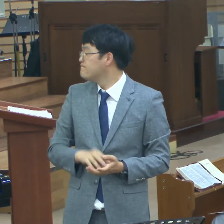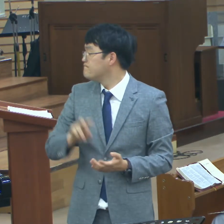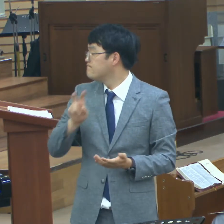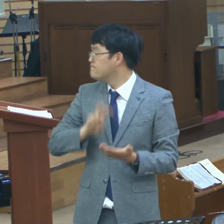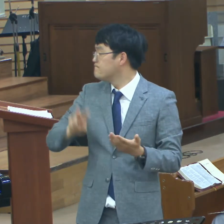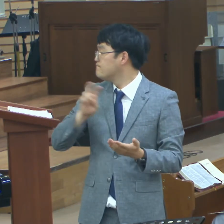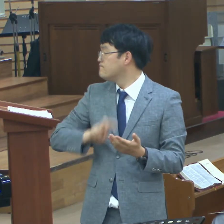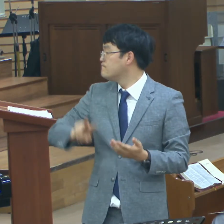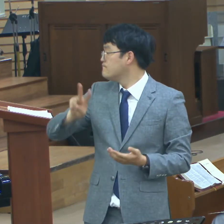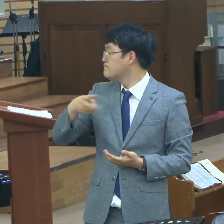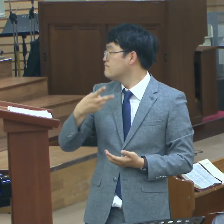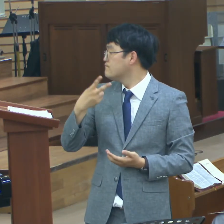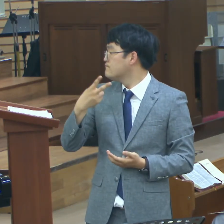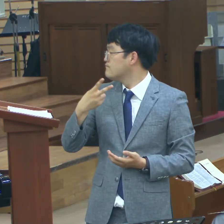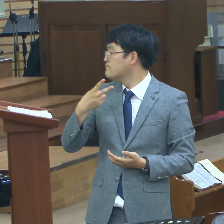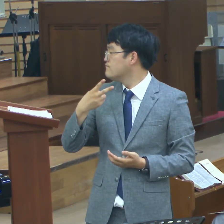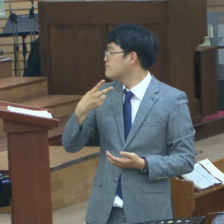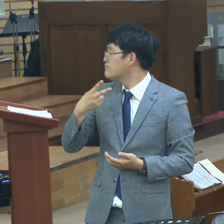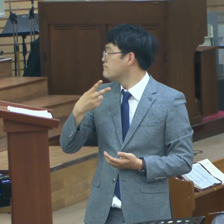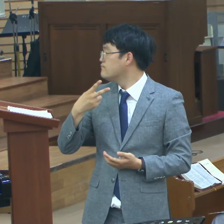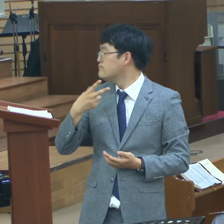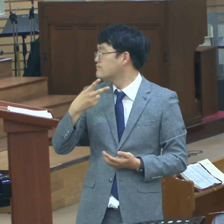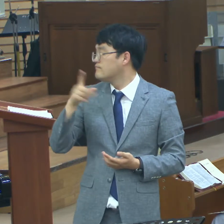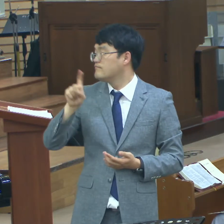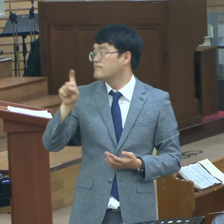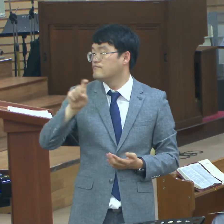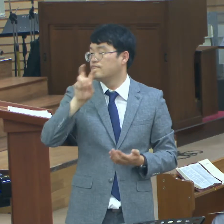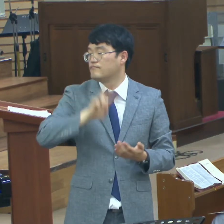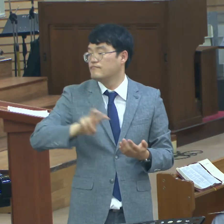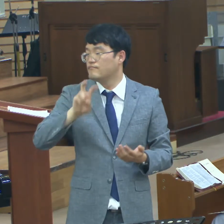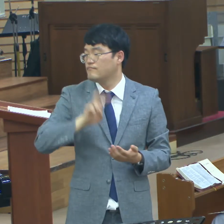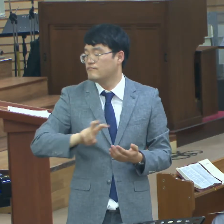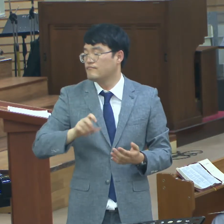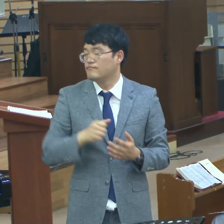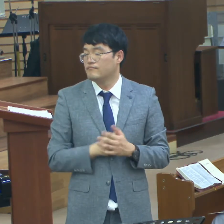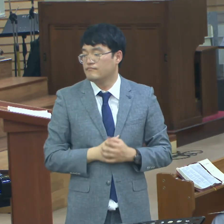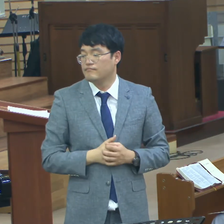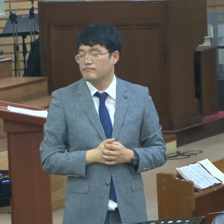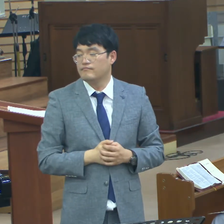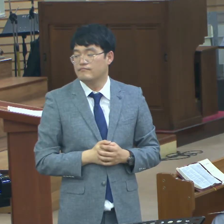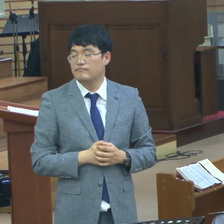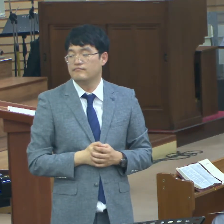사람 비방해도 주를 찬송하리라. 이 풀려.